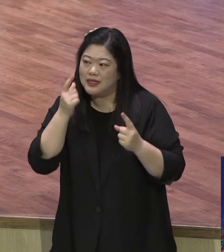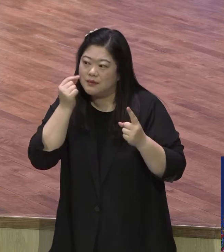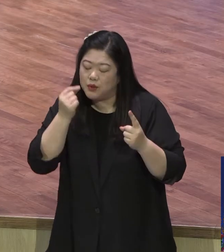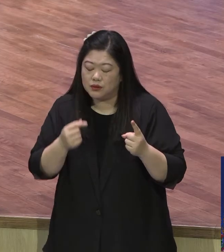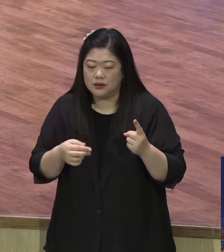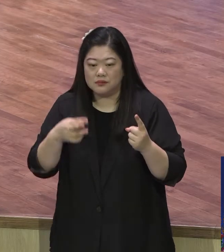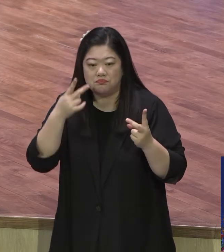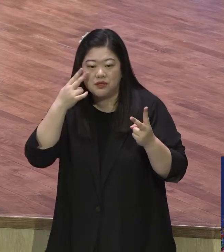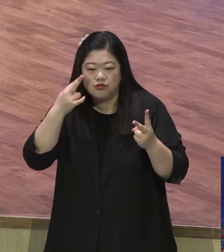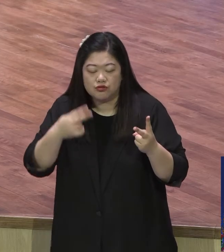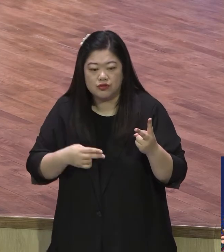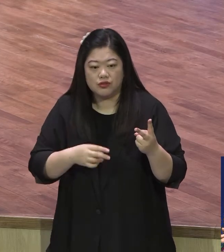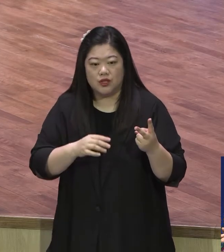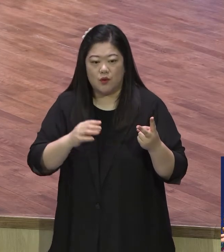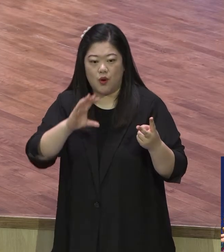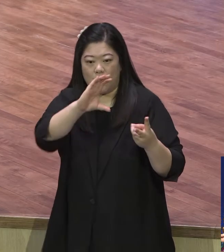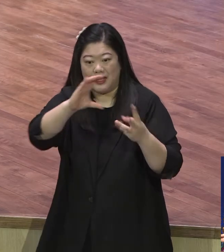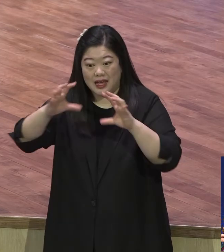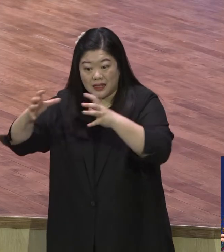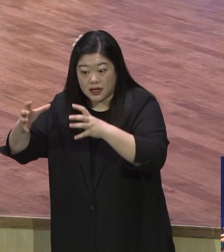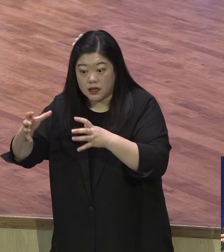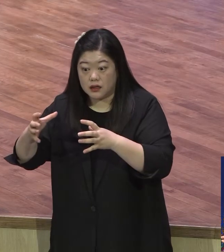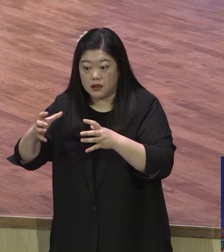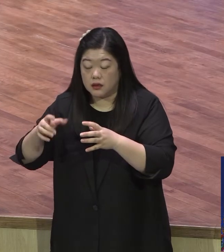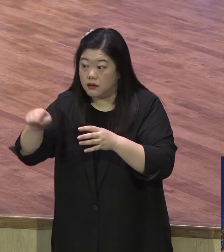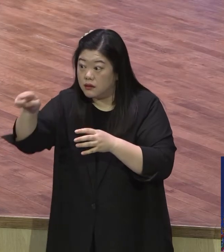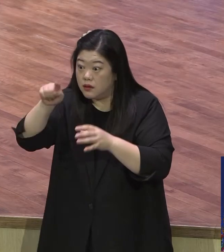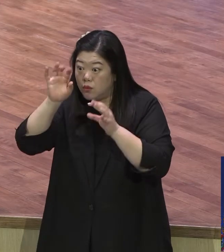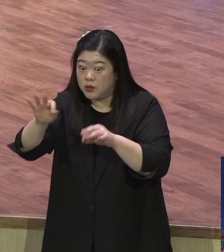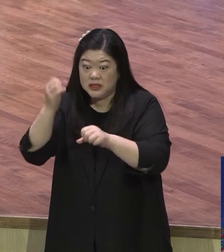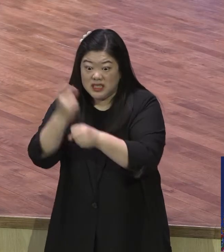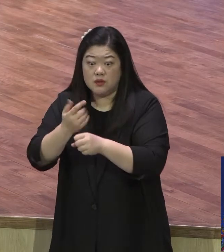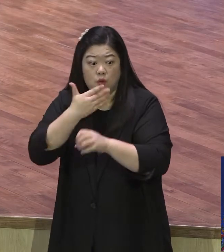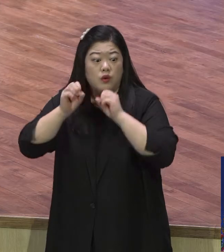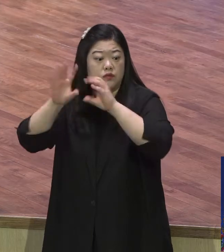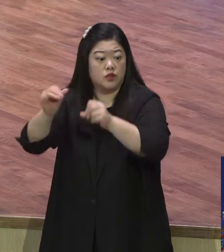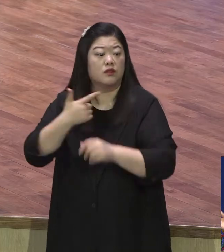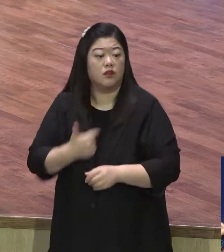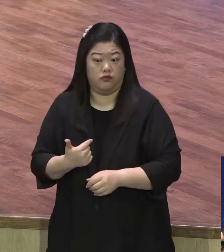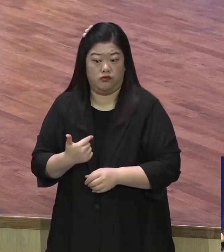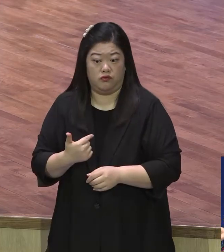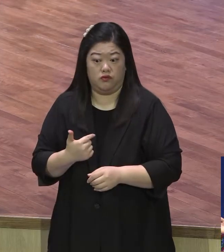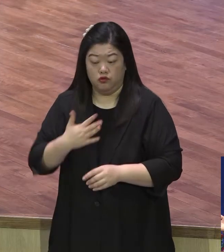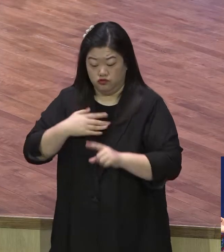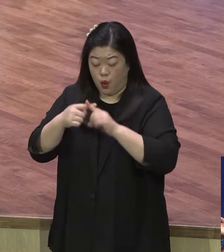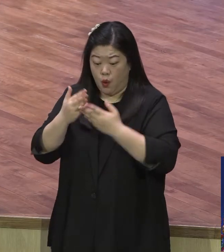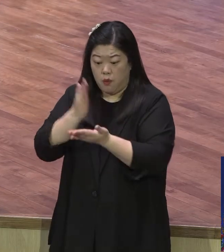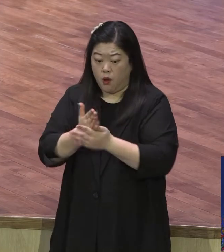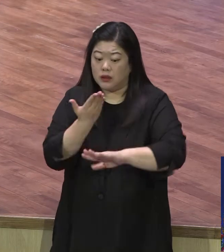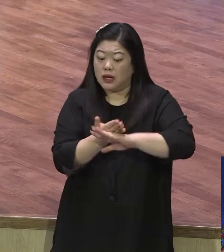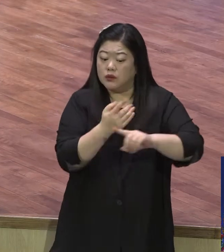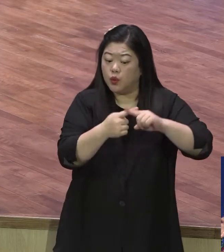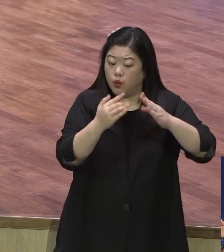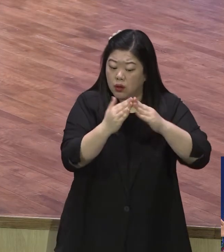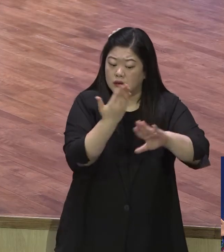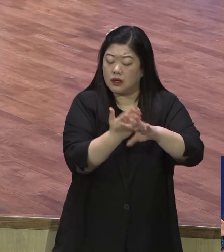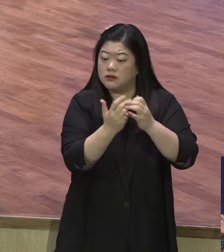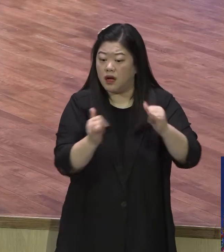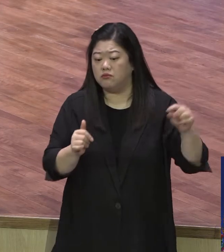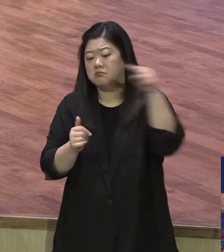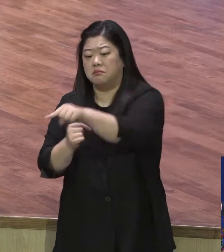미국 카나다 좀 한국 사람이에요 그런데 다 올해 전부터 증거된 곳이 전혀 안